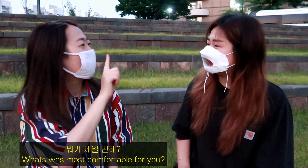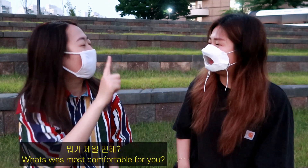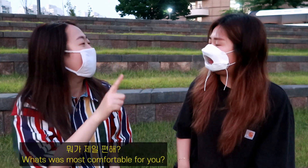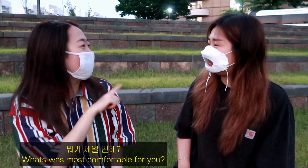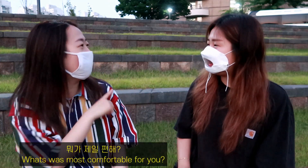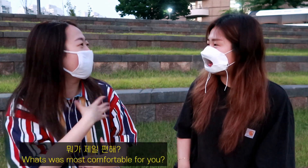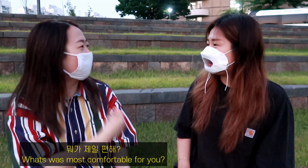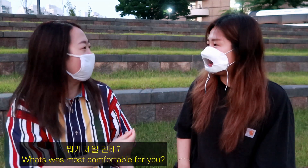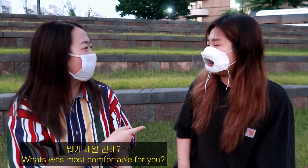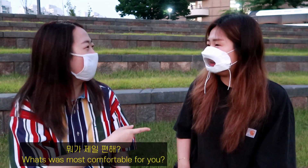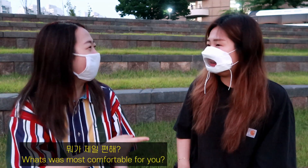뭐가 제일 편해?